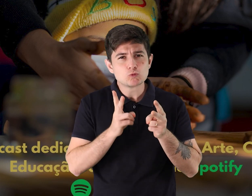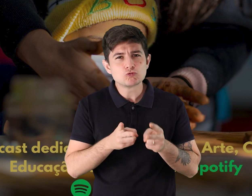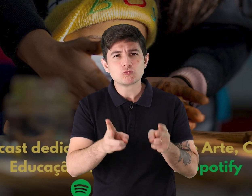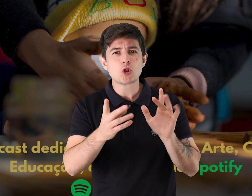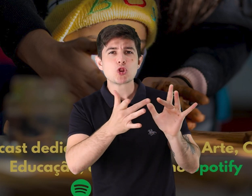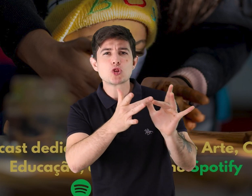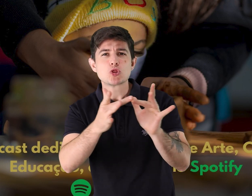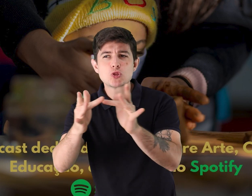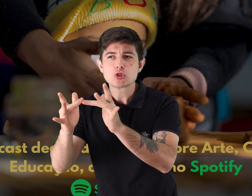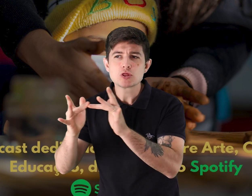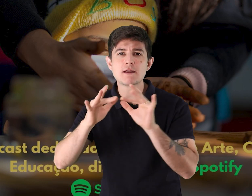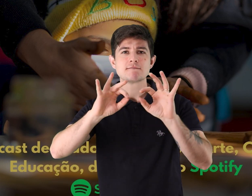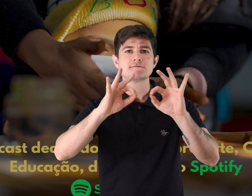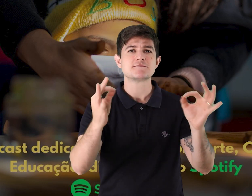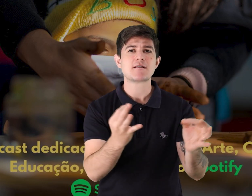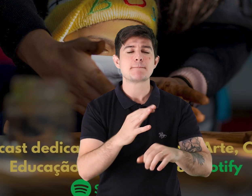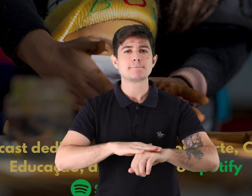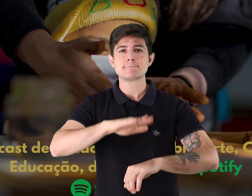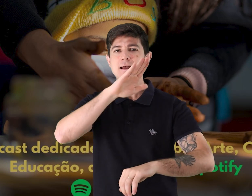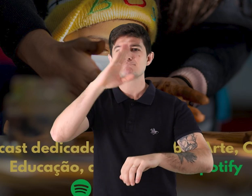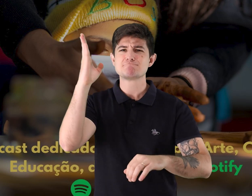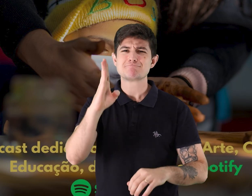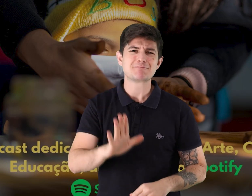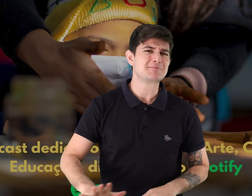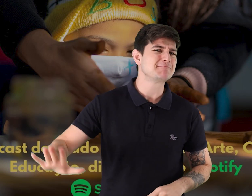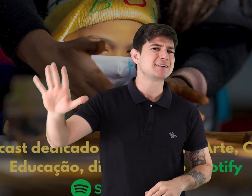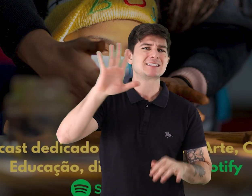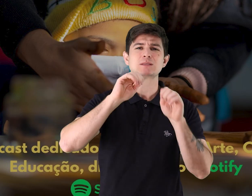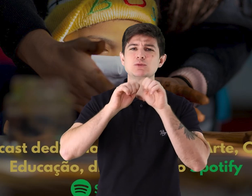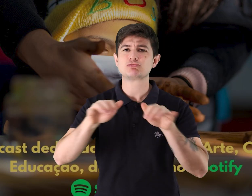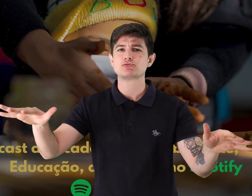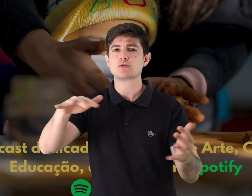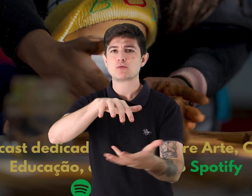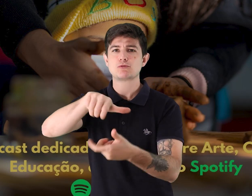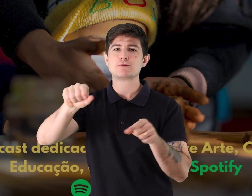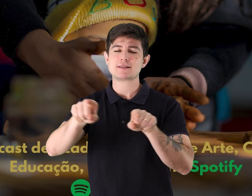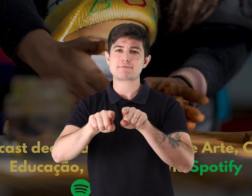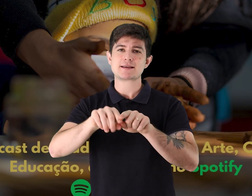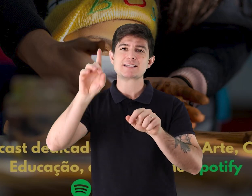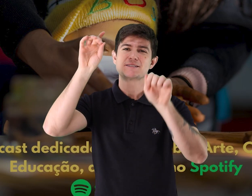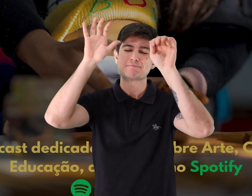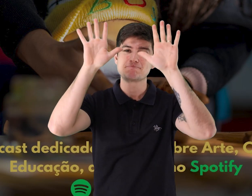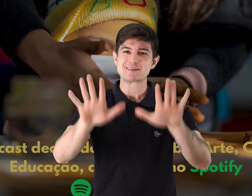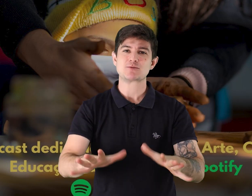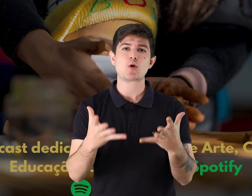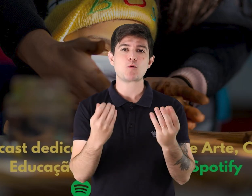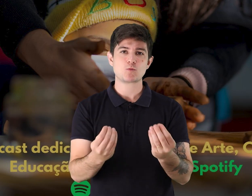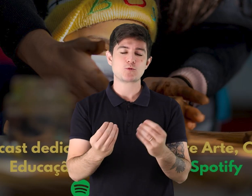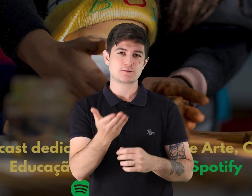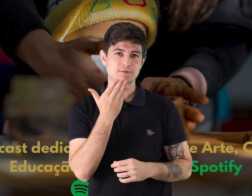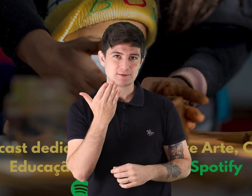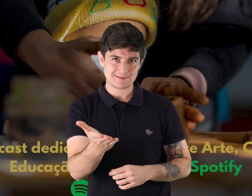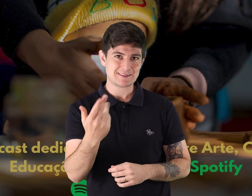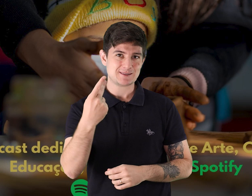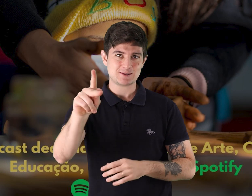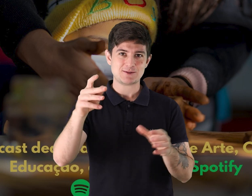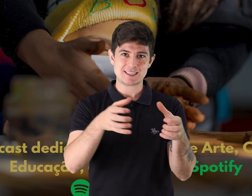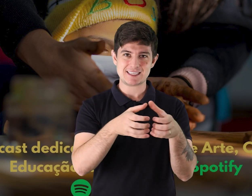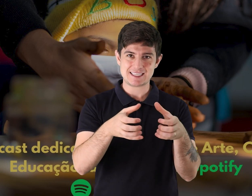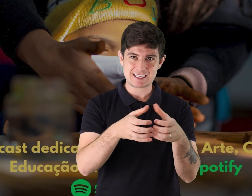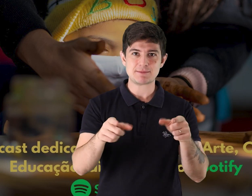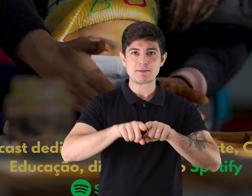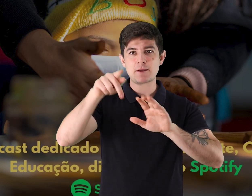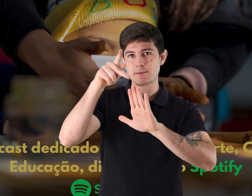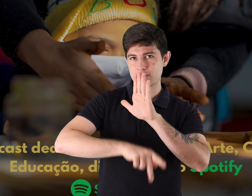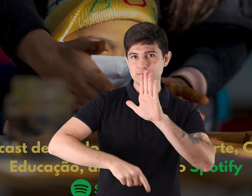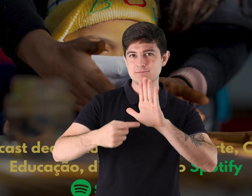e transformando mais e mais famílias, Brasil afora e mundo afora. Que Deus abençoe demais a